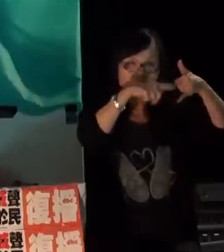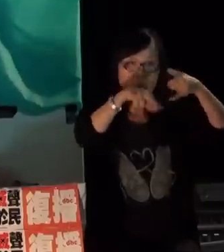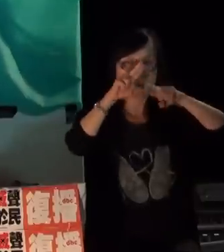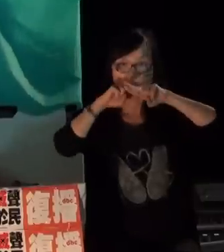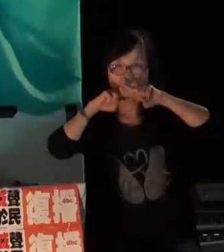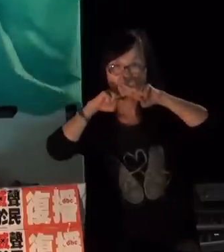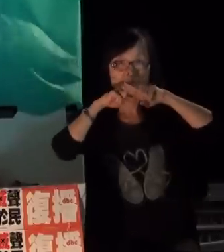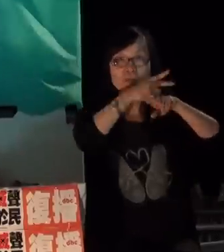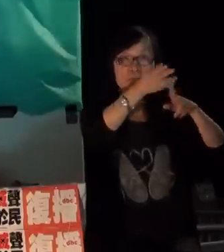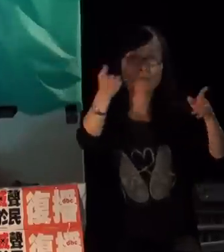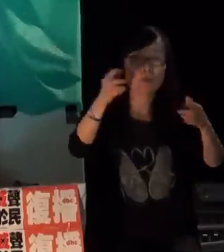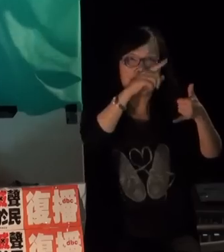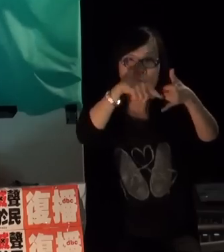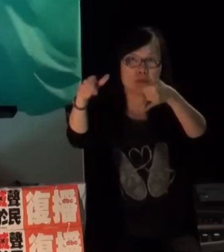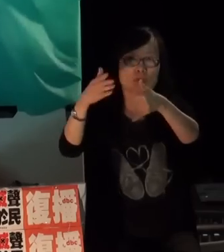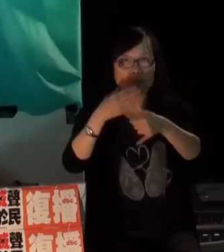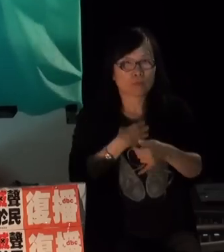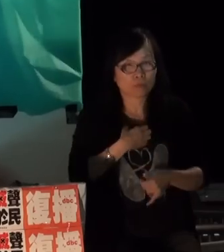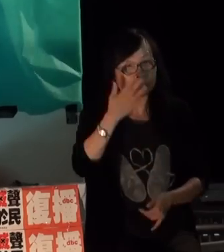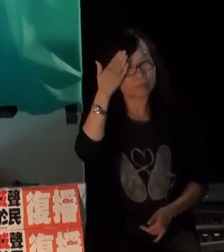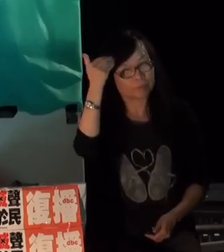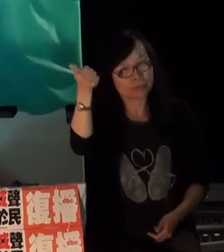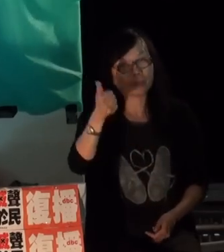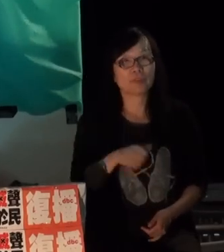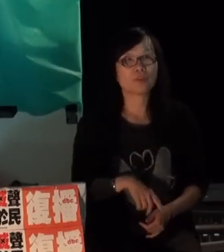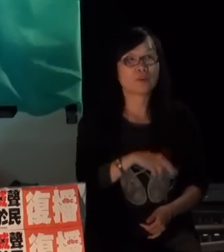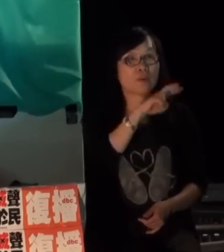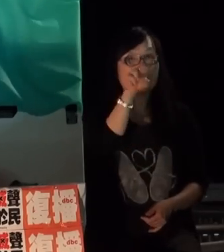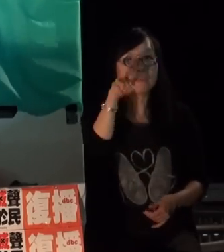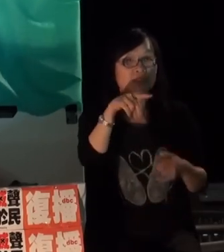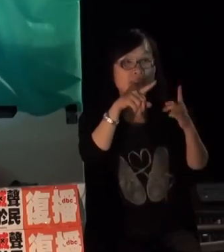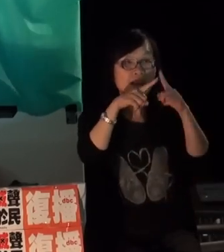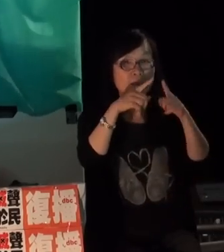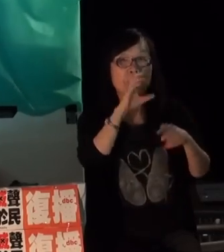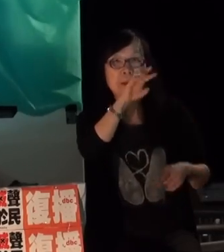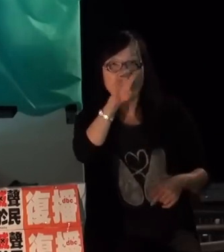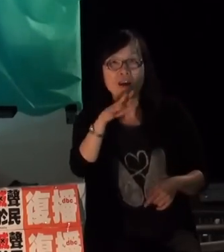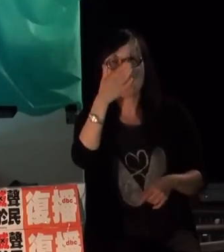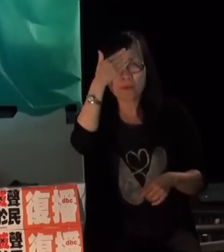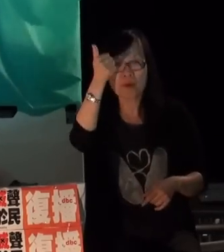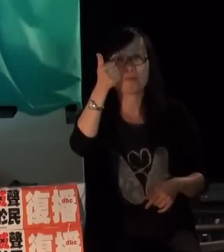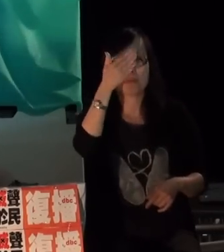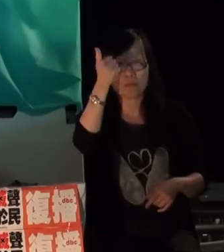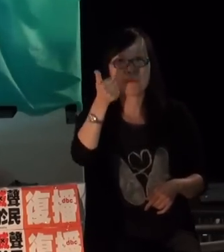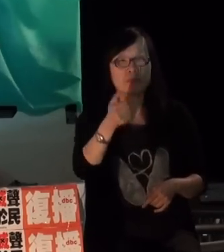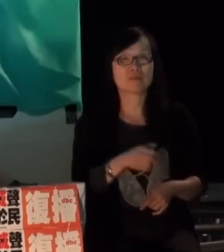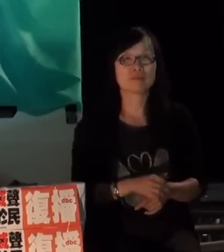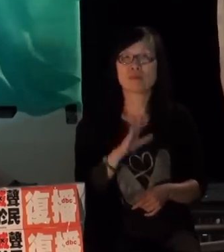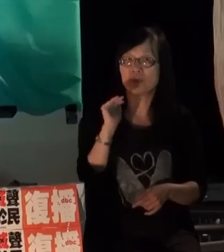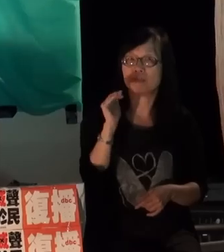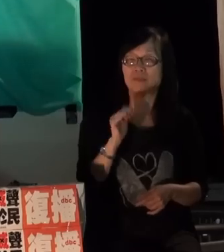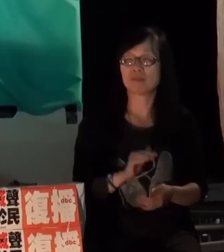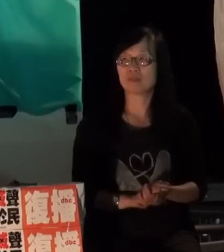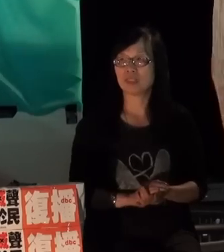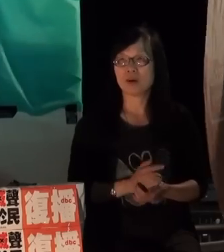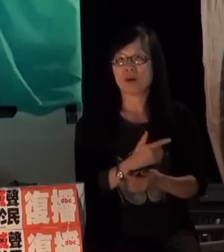全世界即係大佬話齋，個個都感到幸福咯，係咪啊？求其揾兩個樣板出嚟，你幸唔幸福啊？我好幸福啊，咁咪得咯。 所以